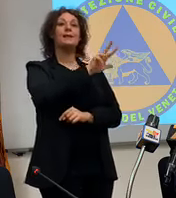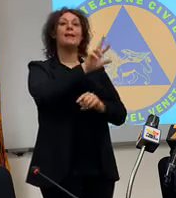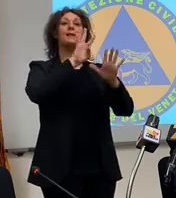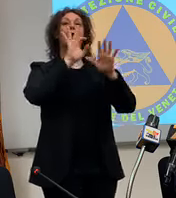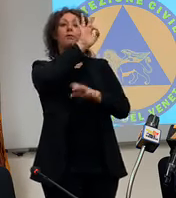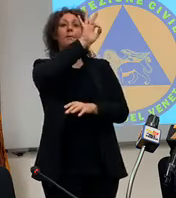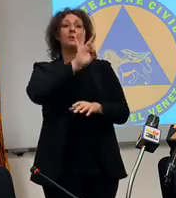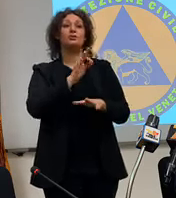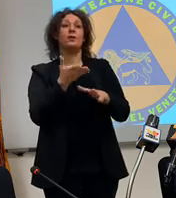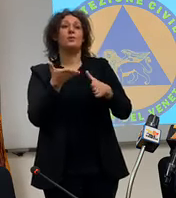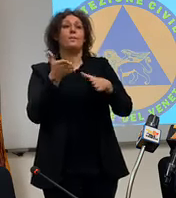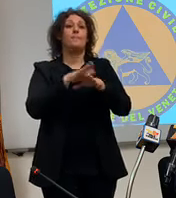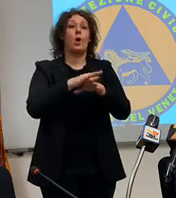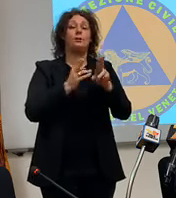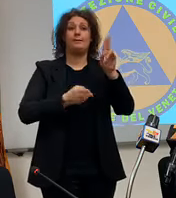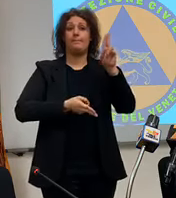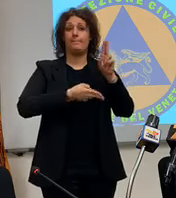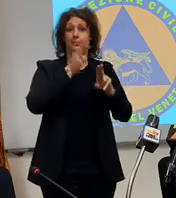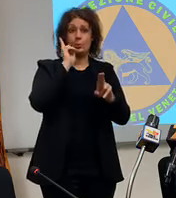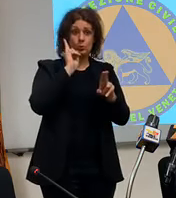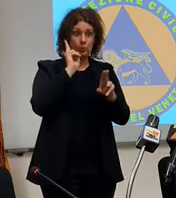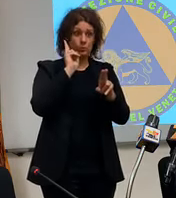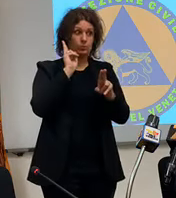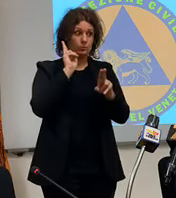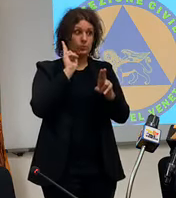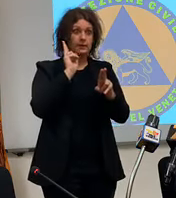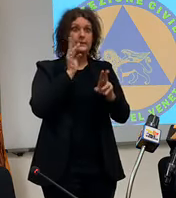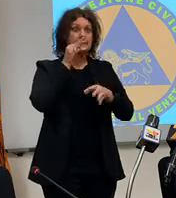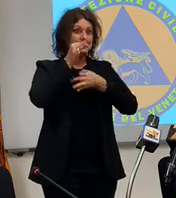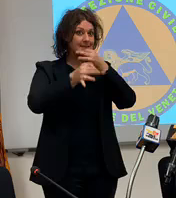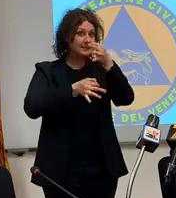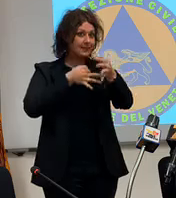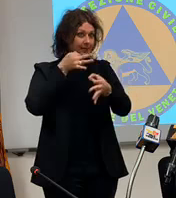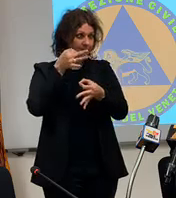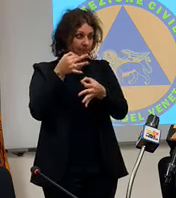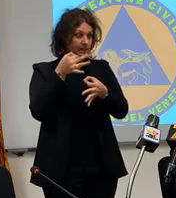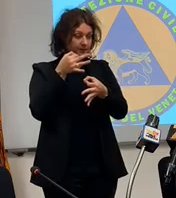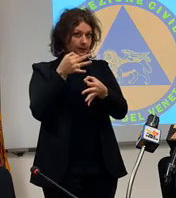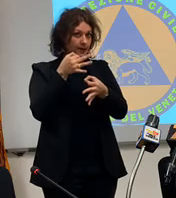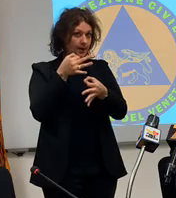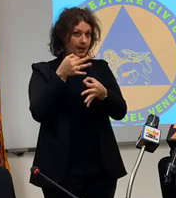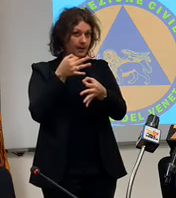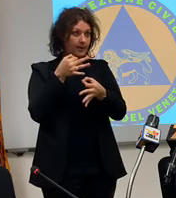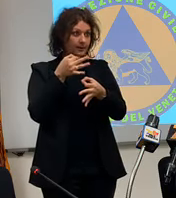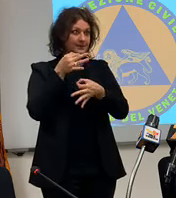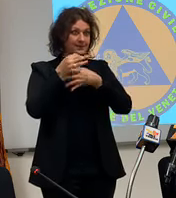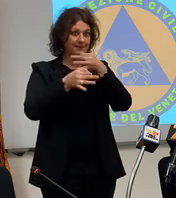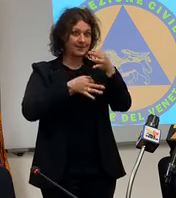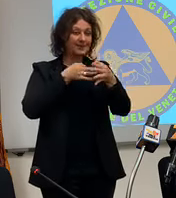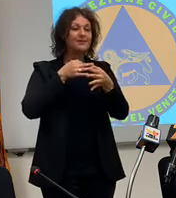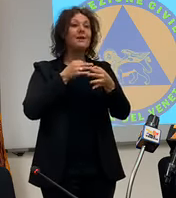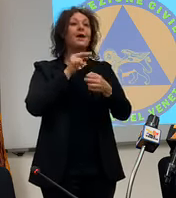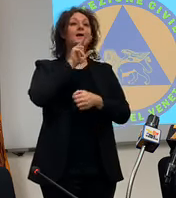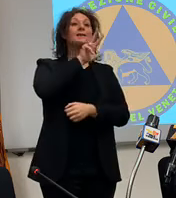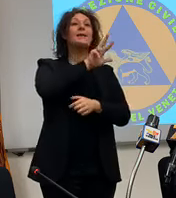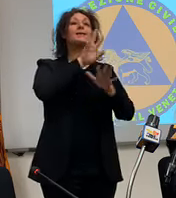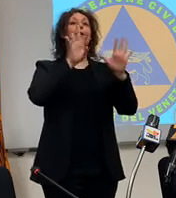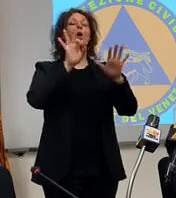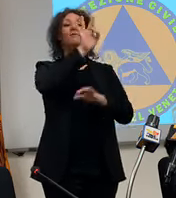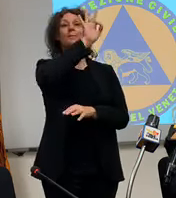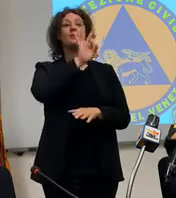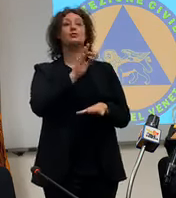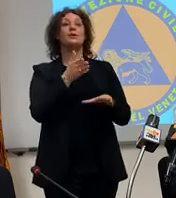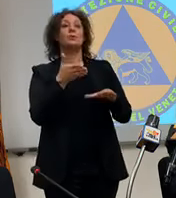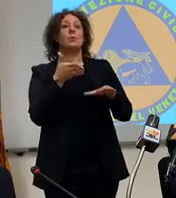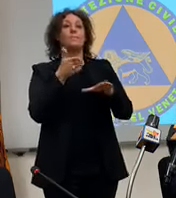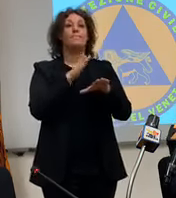di decessi mi correga se sbaglio vuol dire che abbiamo un + 38 + 39% di